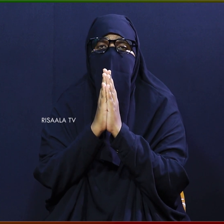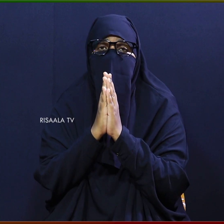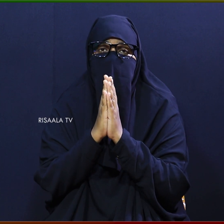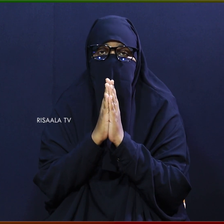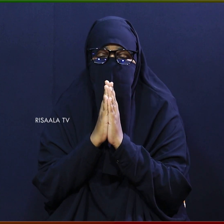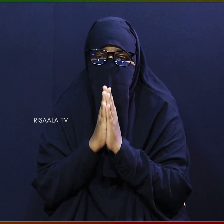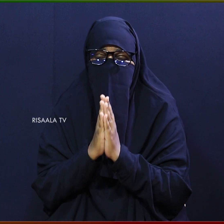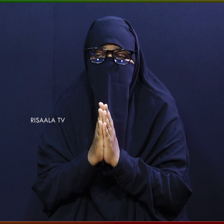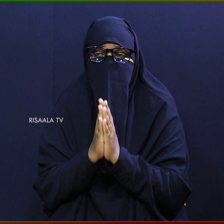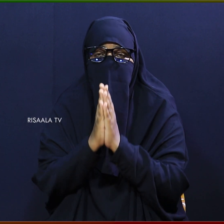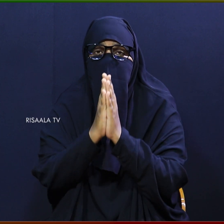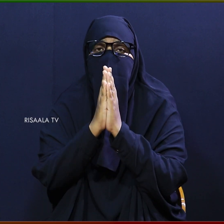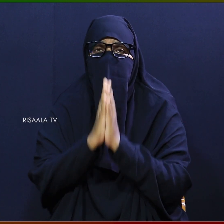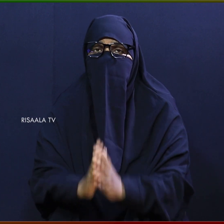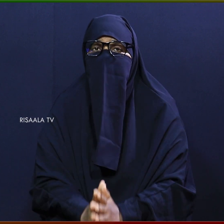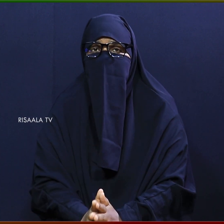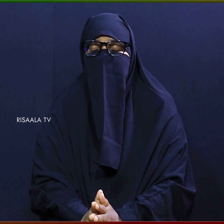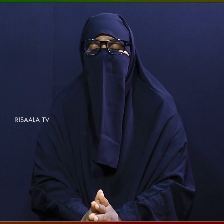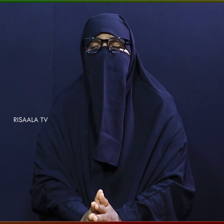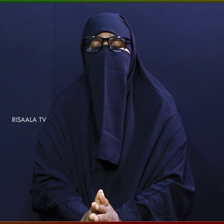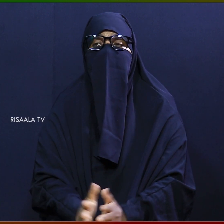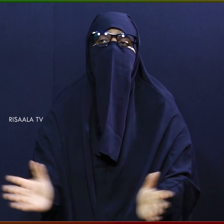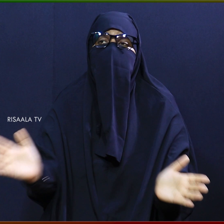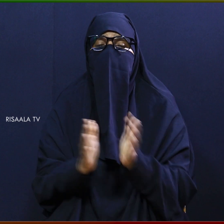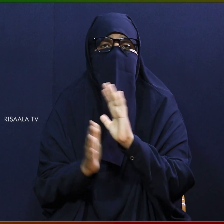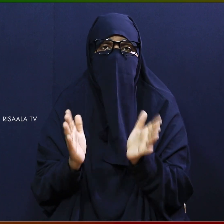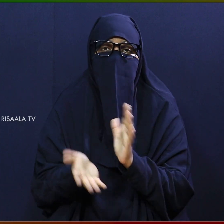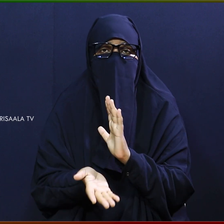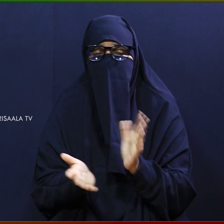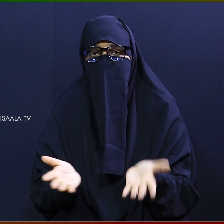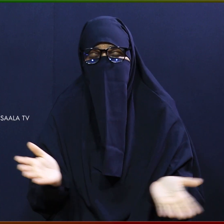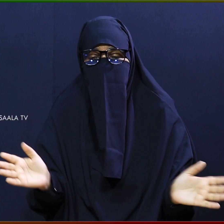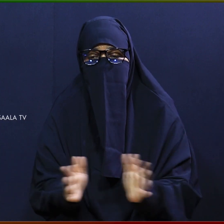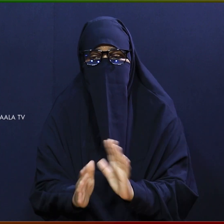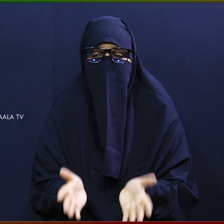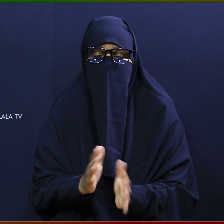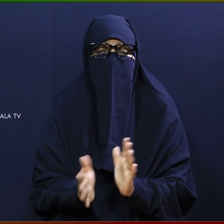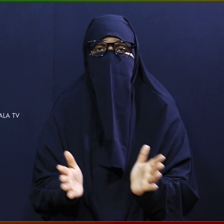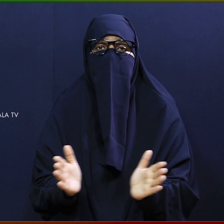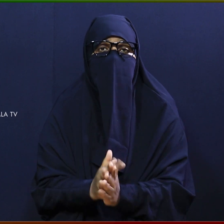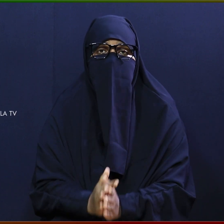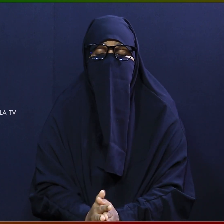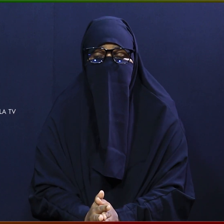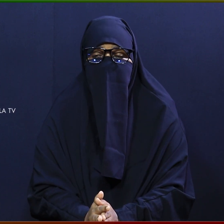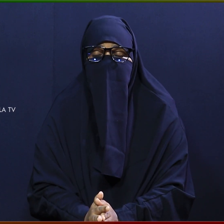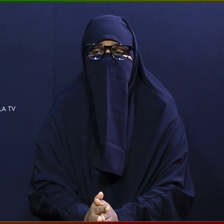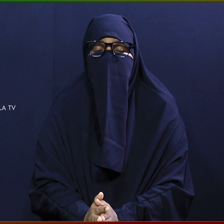adiga gabar Soomaaliyeedana midabkeen waa maarin markii la isku soo dadaray average-ka midabka Soomaali celcelis waa maarin